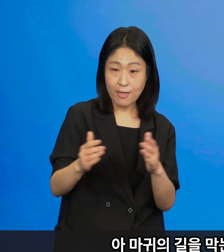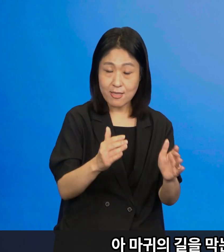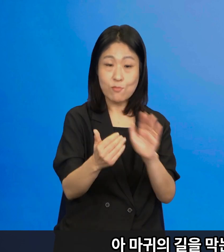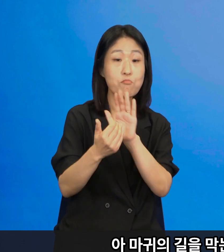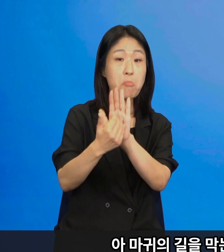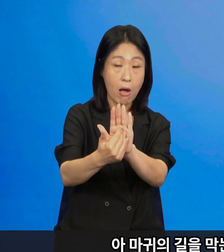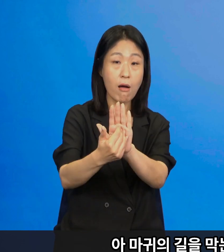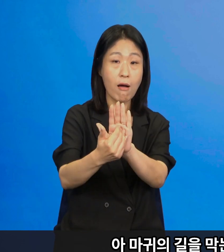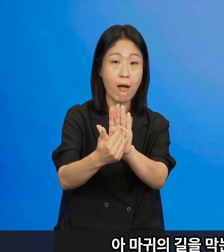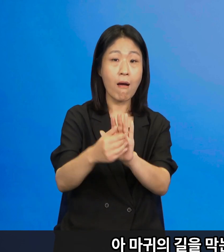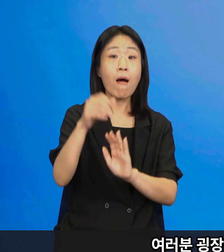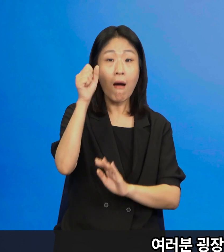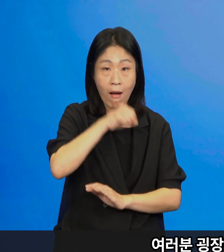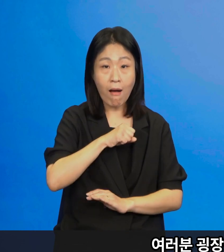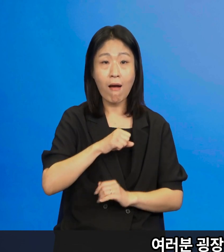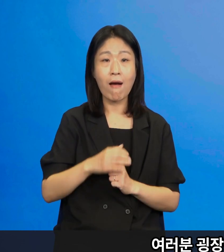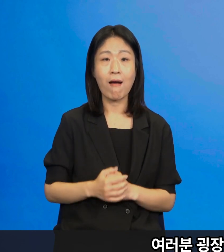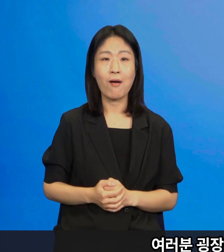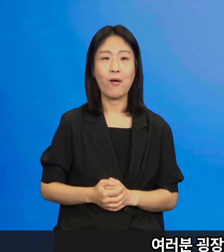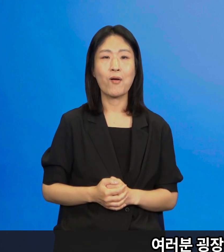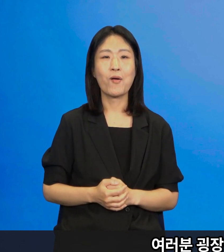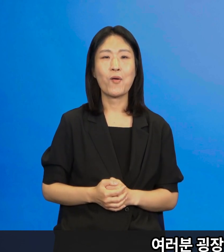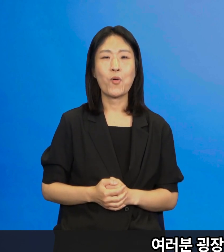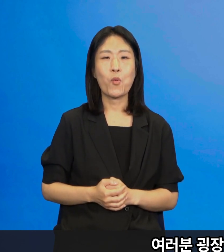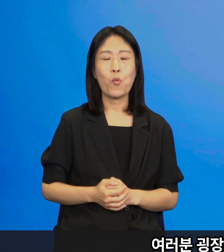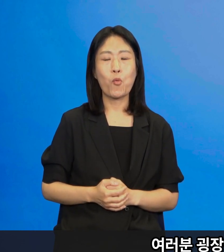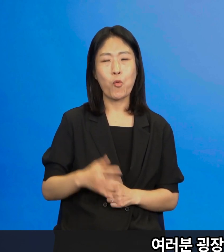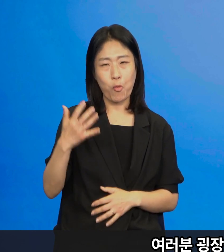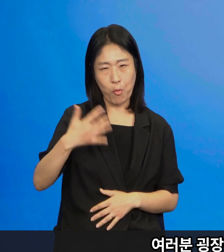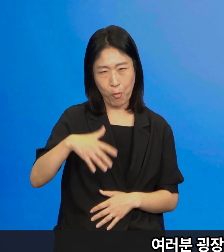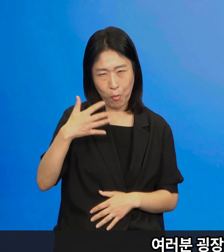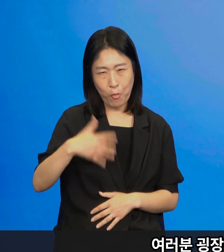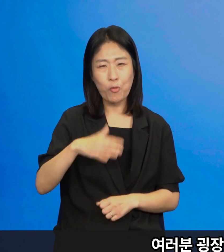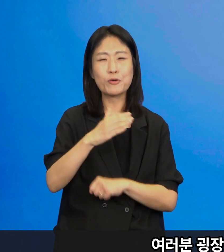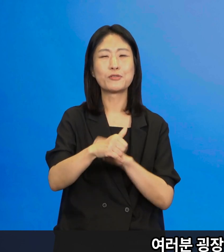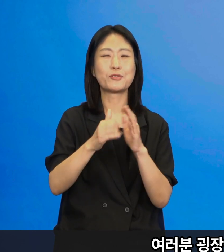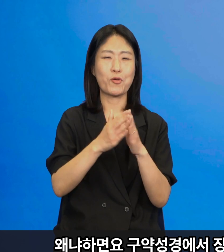그러는 거예요. 여러분, 굉장히 성경적입니다.